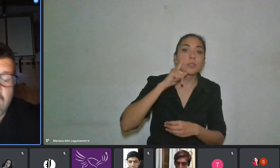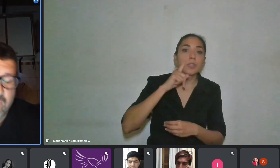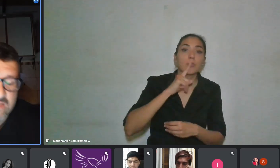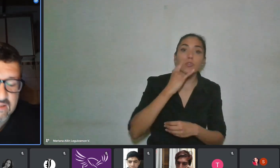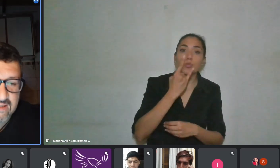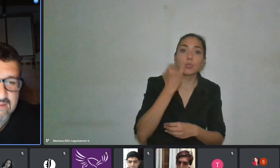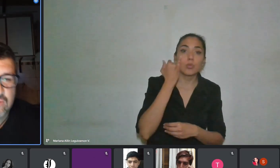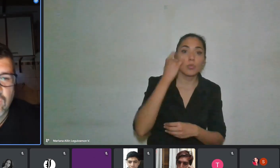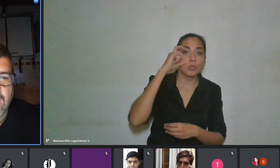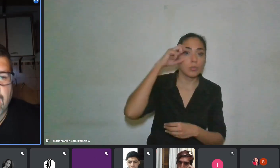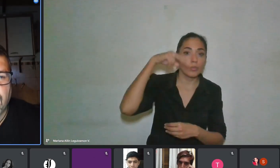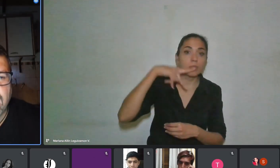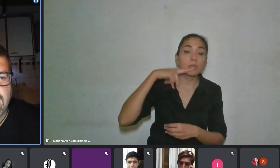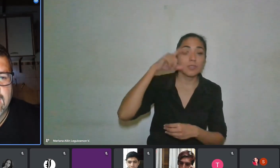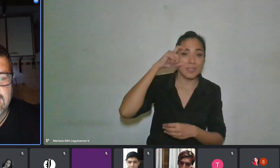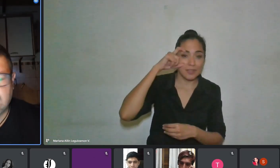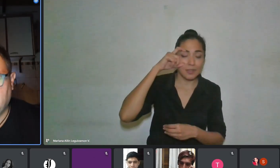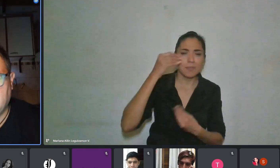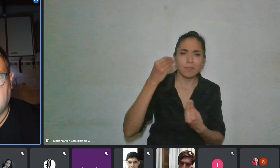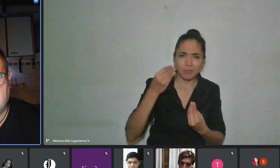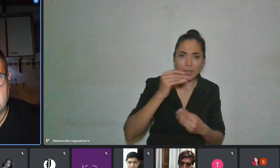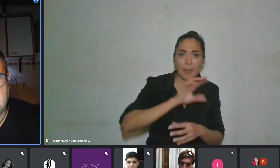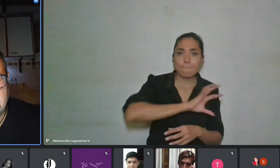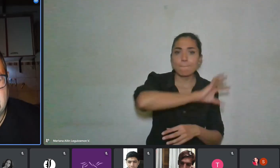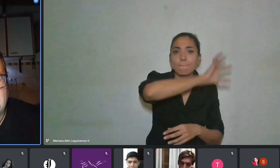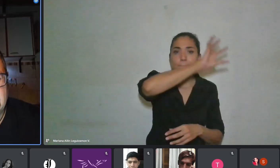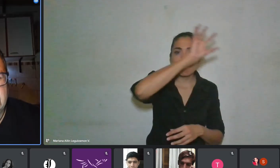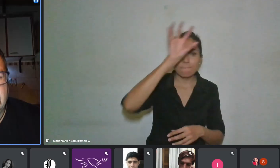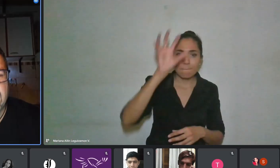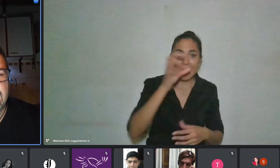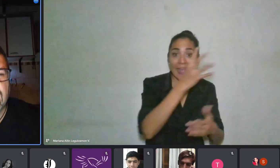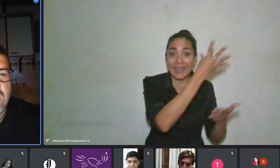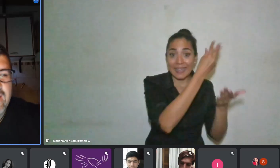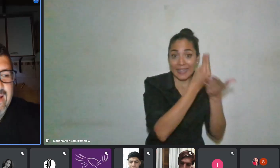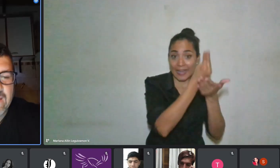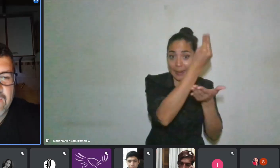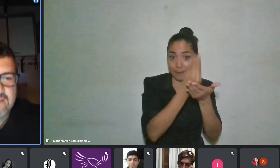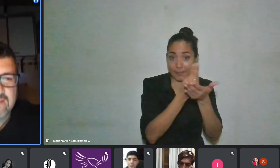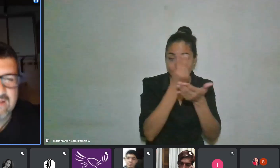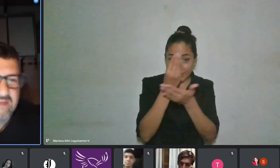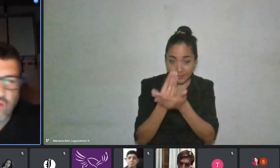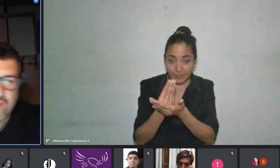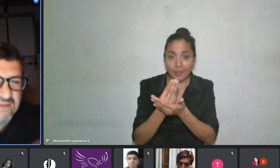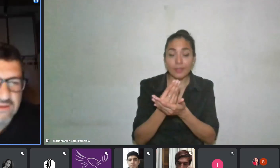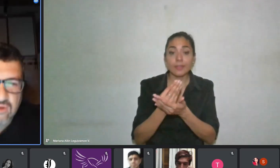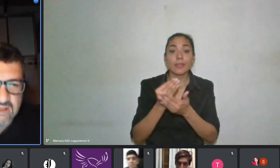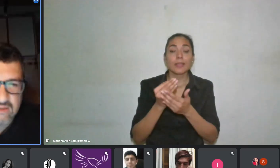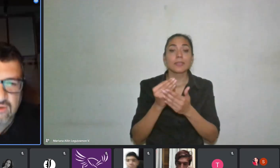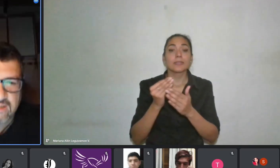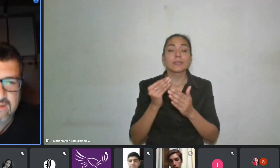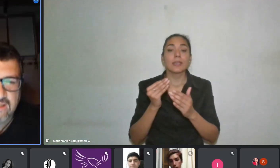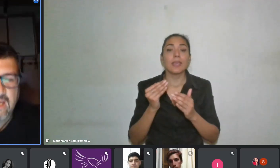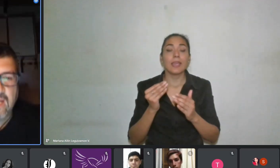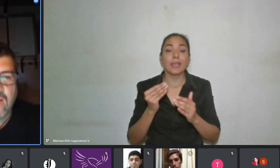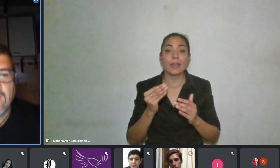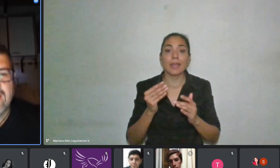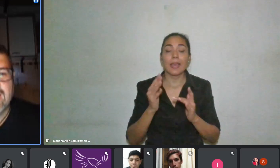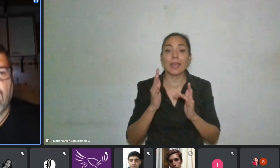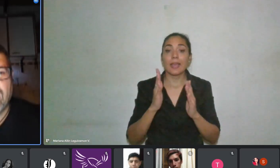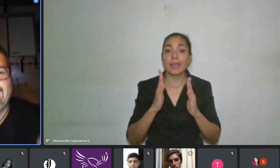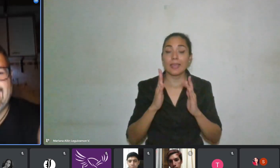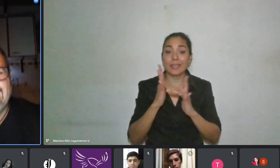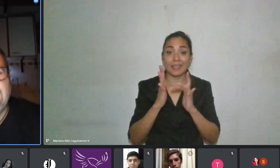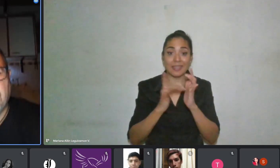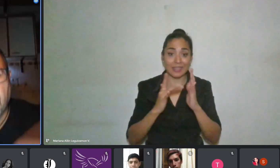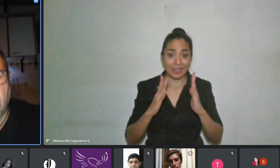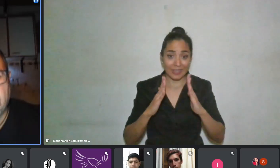fueron representantes de todas las provincias, también representantes eclesiásticos, representantes de los distintos sectores, en los cuales dijimos,